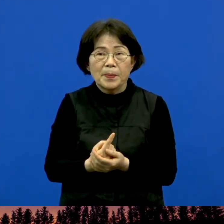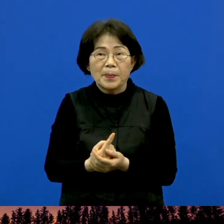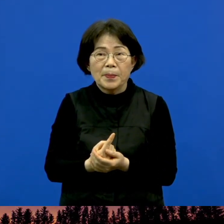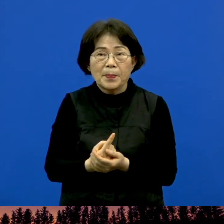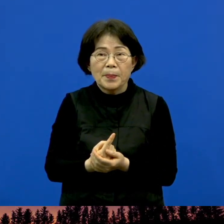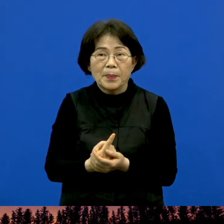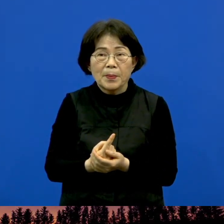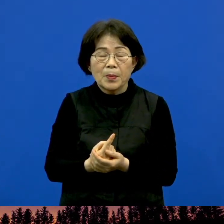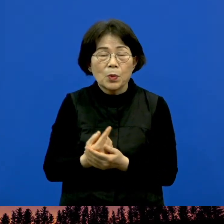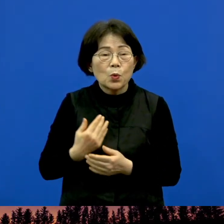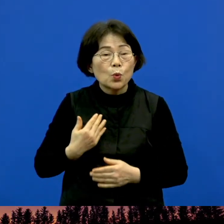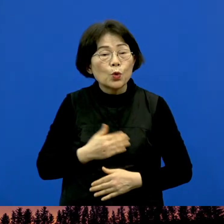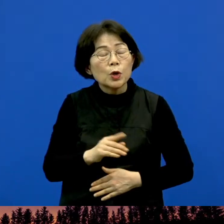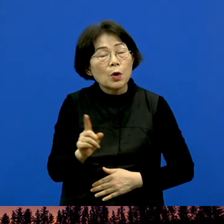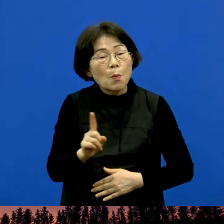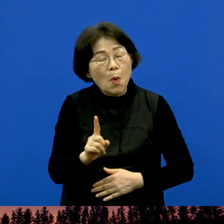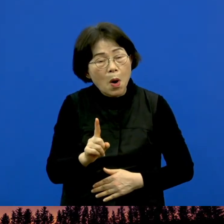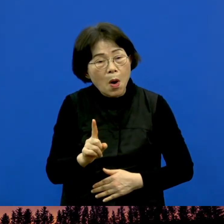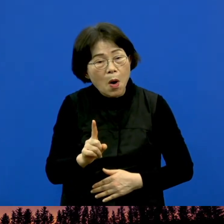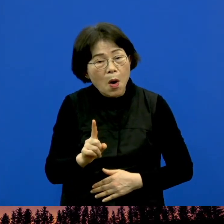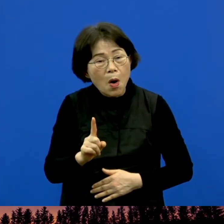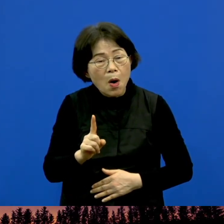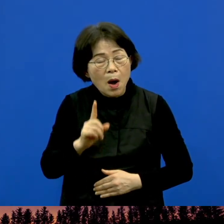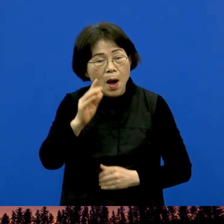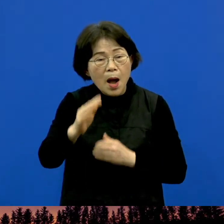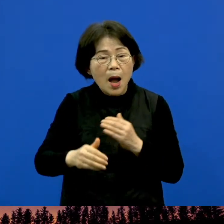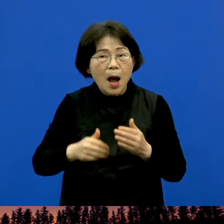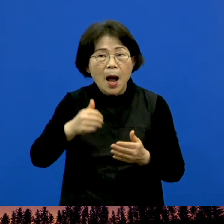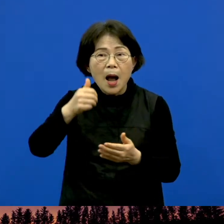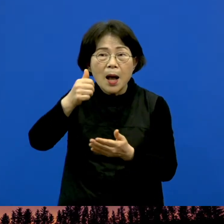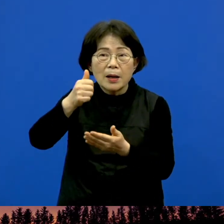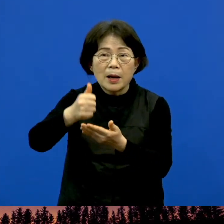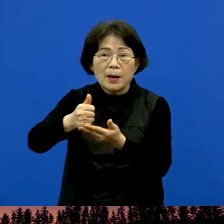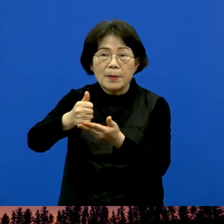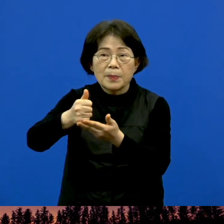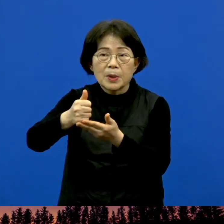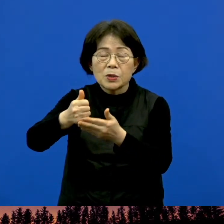그러면 여러분 우리는 뭐 해야 돼요? 그것을 하나님께 부어야죠.